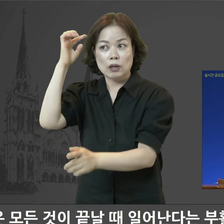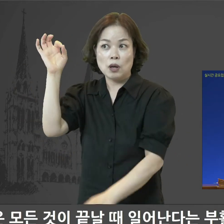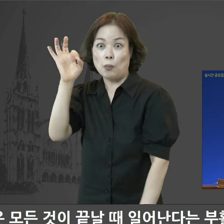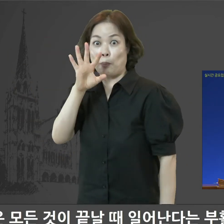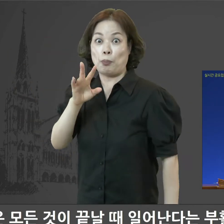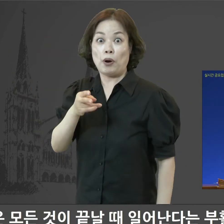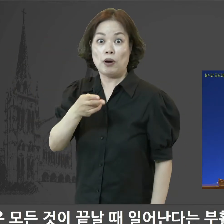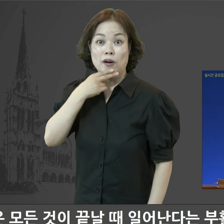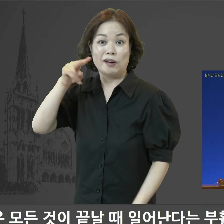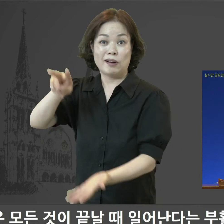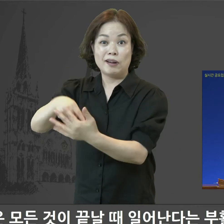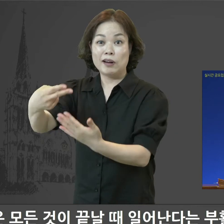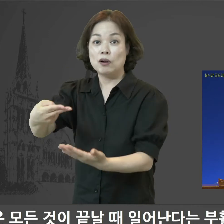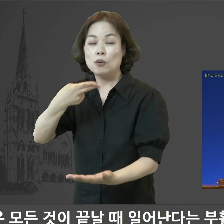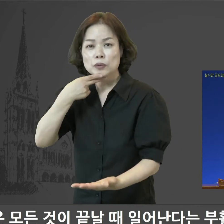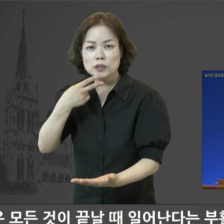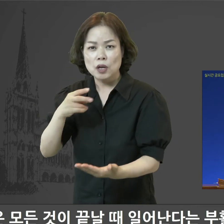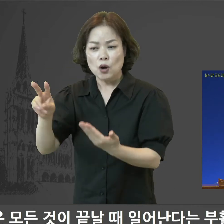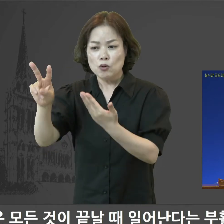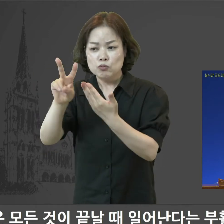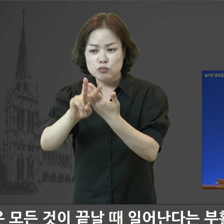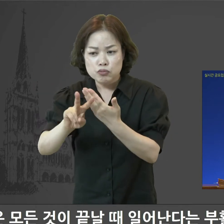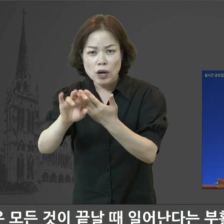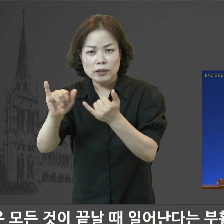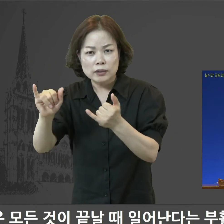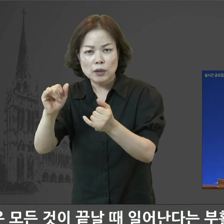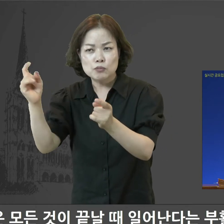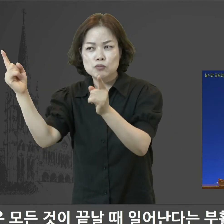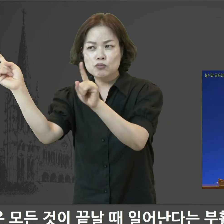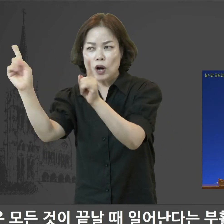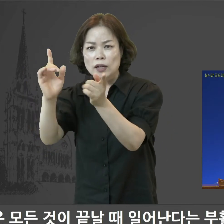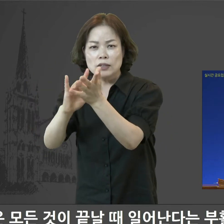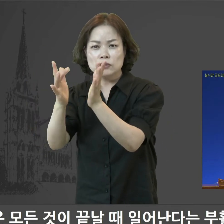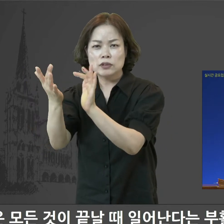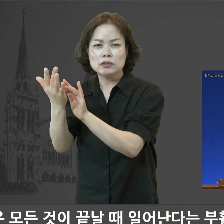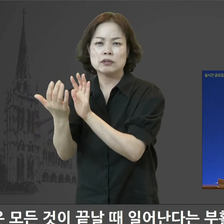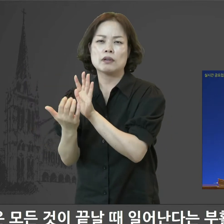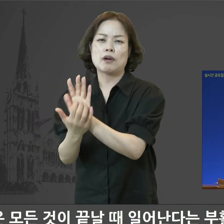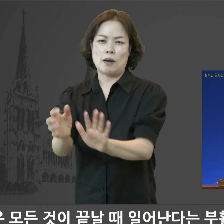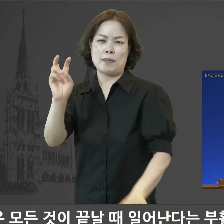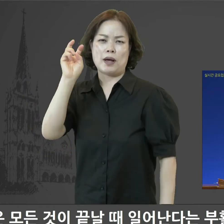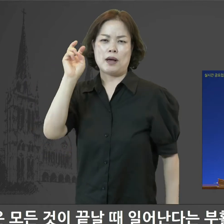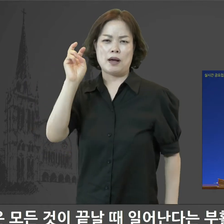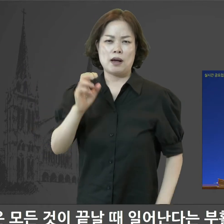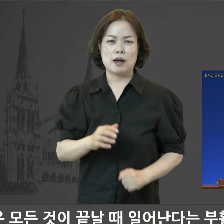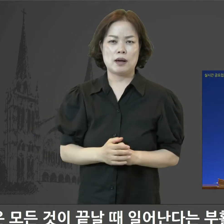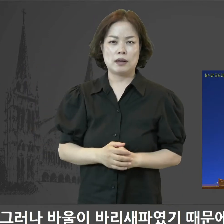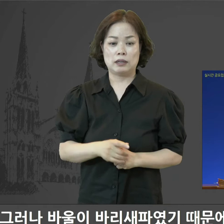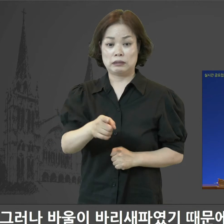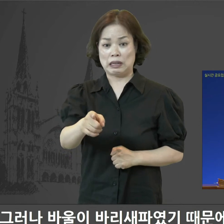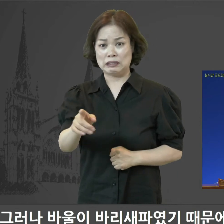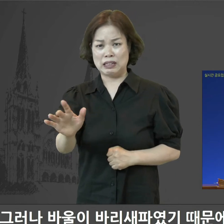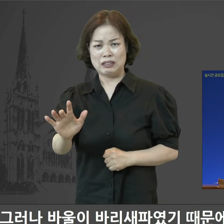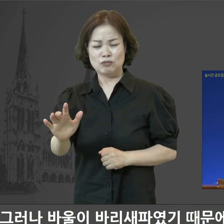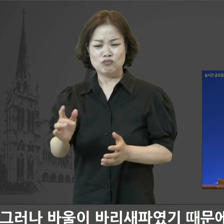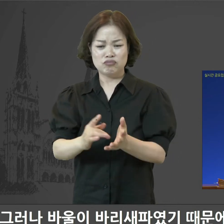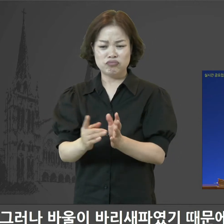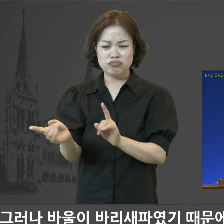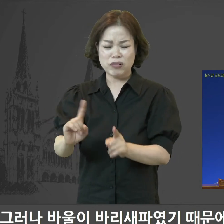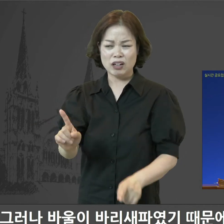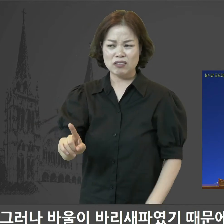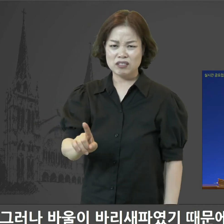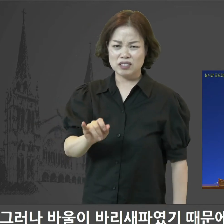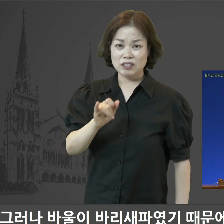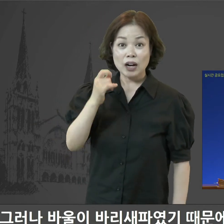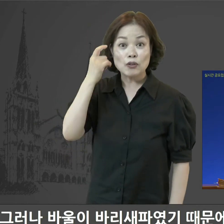바울이 사두개파였다면 부활하신 예수님을 만났을 때 거부했는지도 몰라요. 이 당신 예수님 아니야, 부활이 어디 있어, 이랬는지도